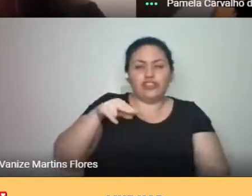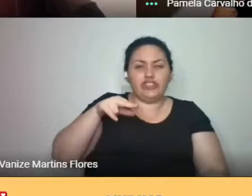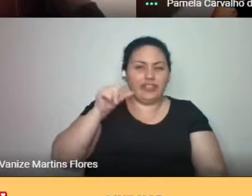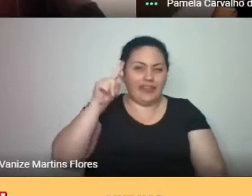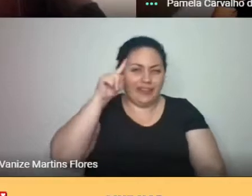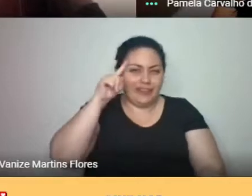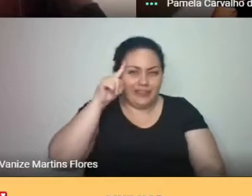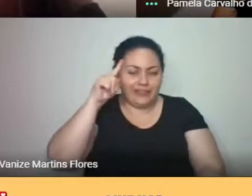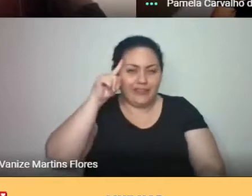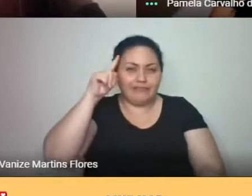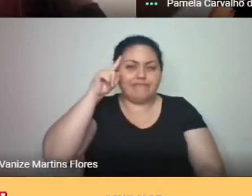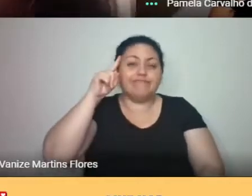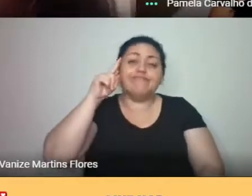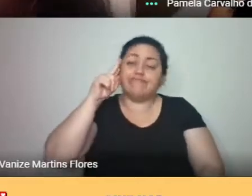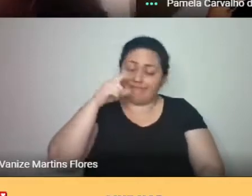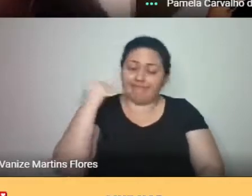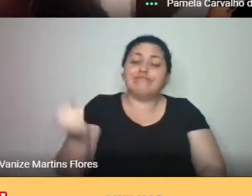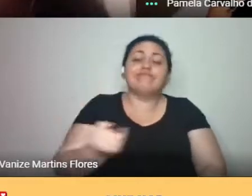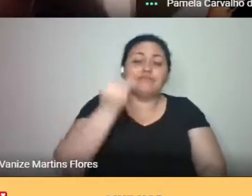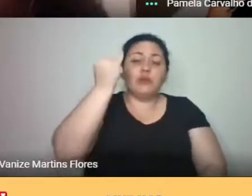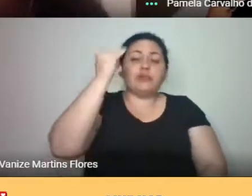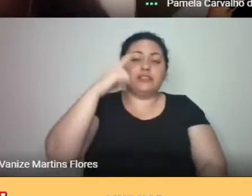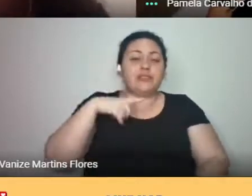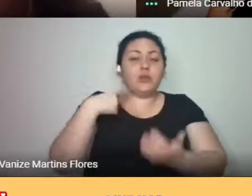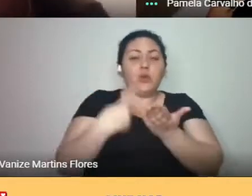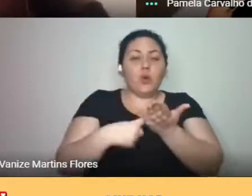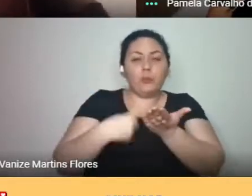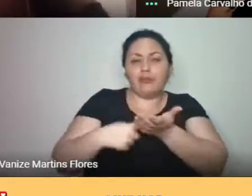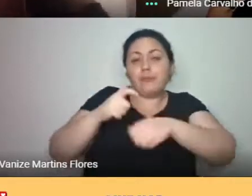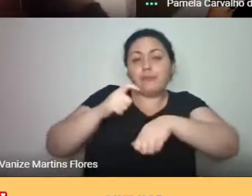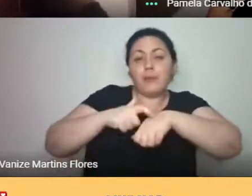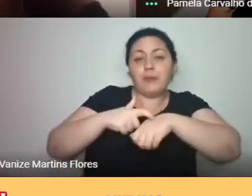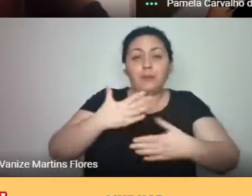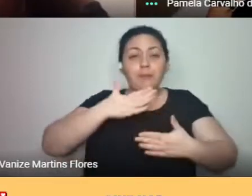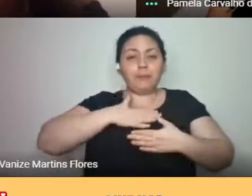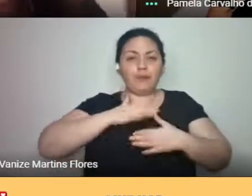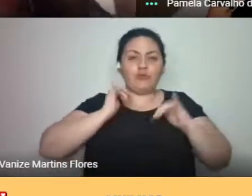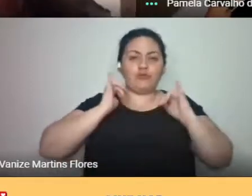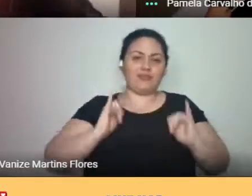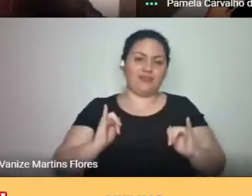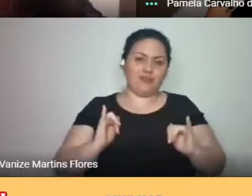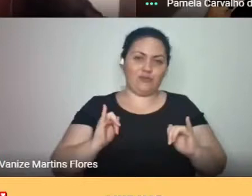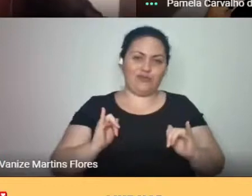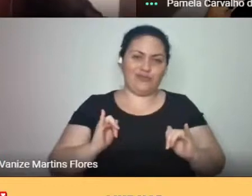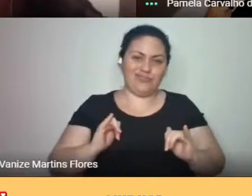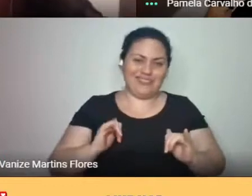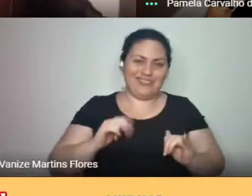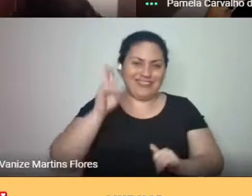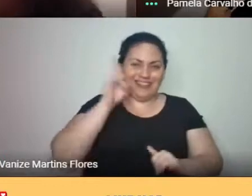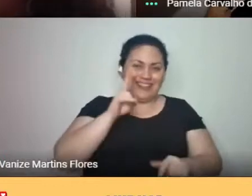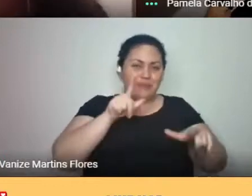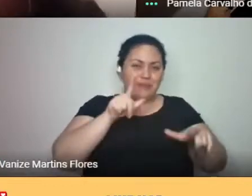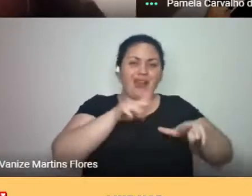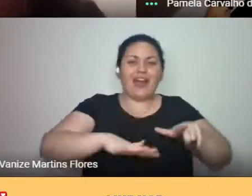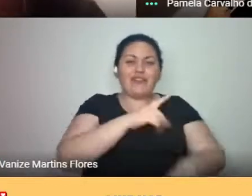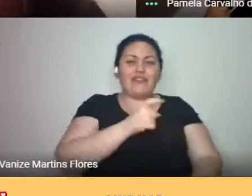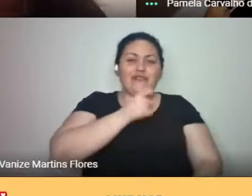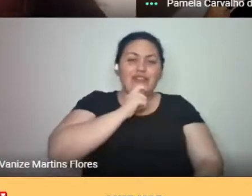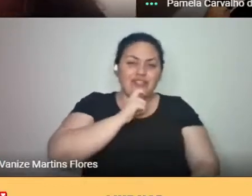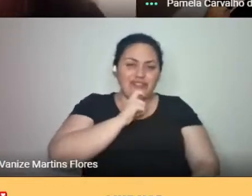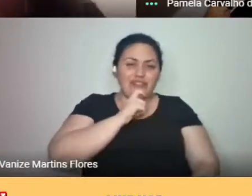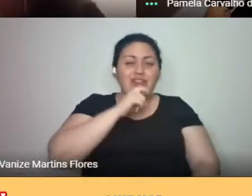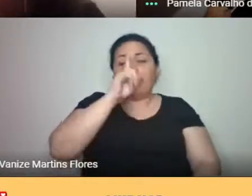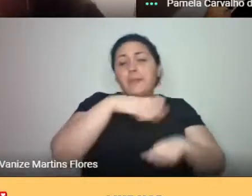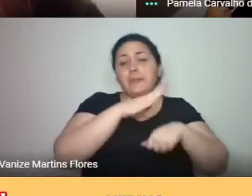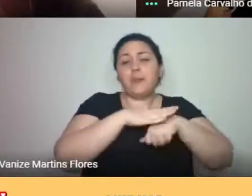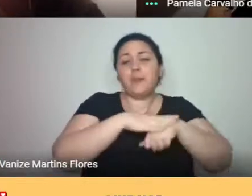um momento em que vai ser o nosso momento de descanso. Lá na nossa área verde. É um momento de descanso. Eu